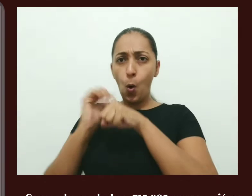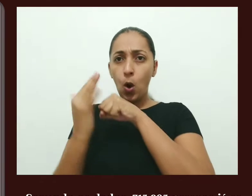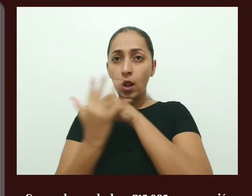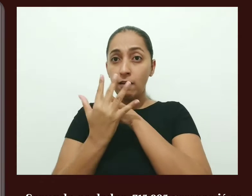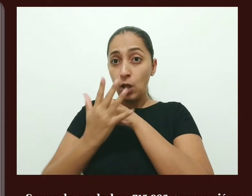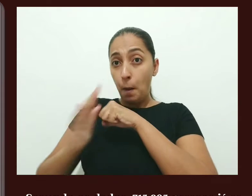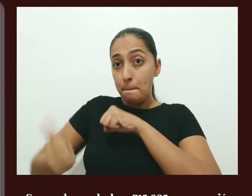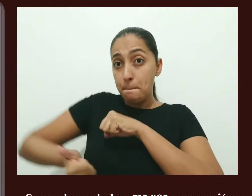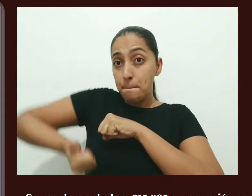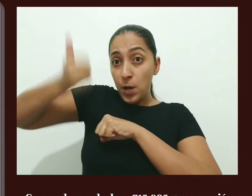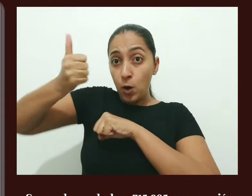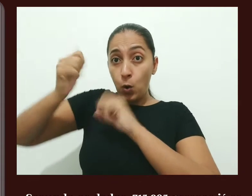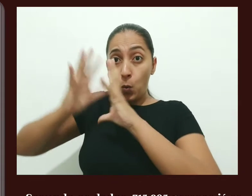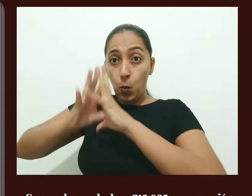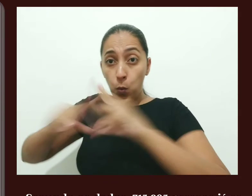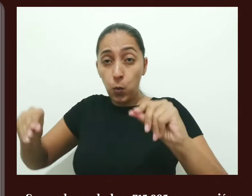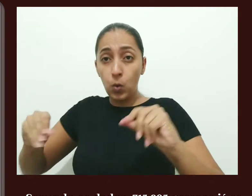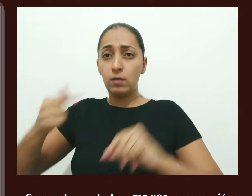dados,